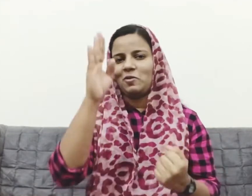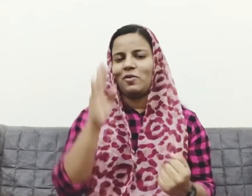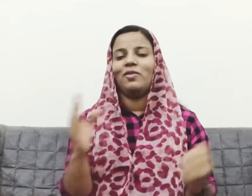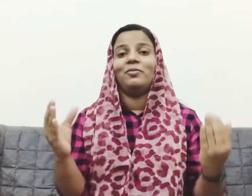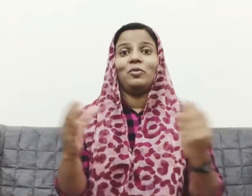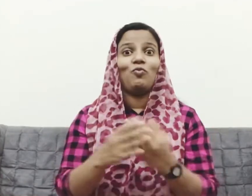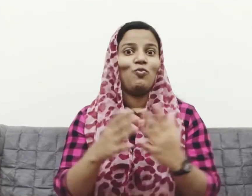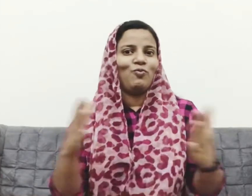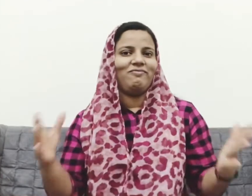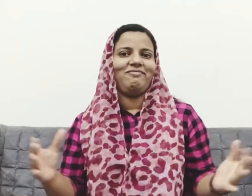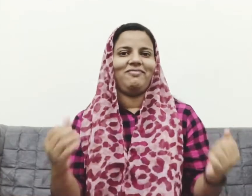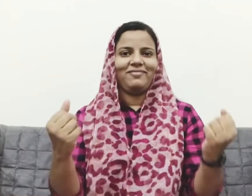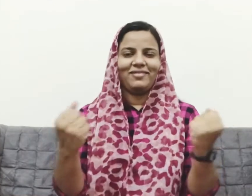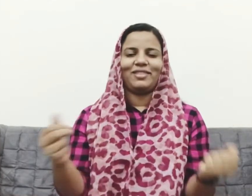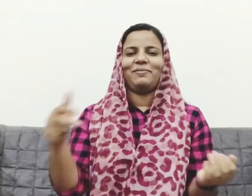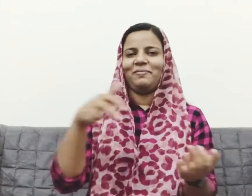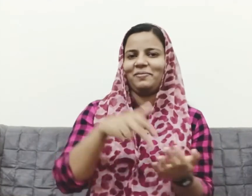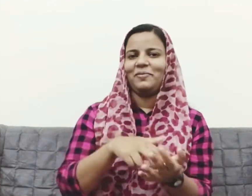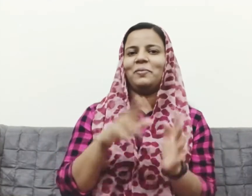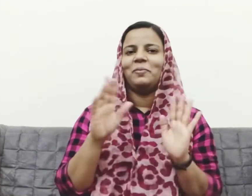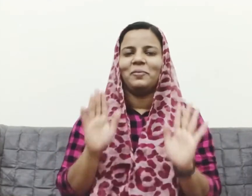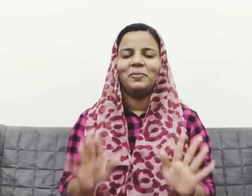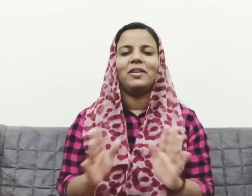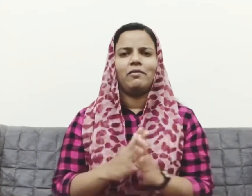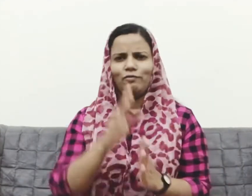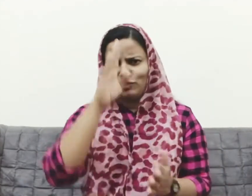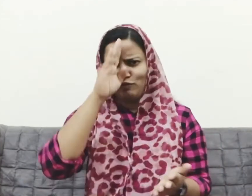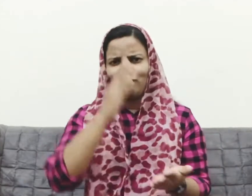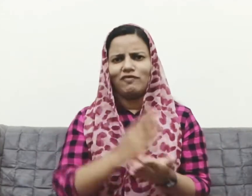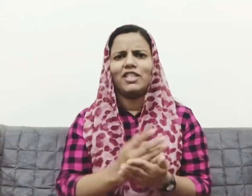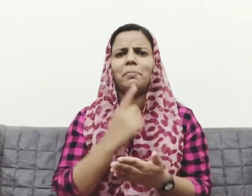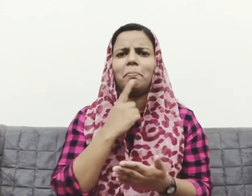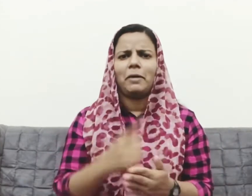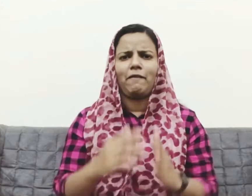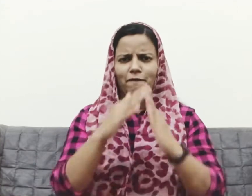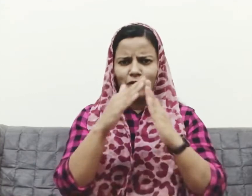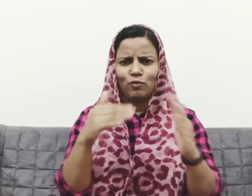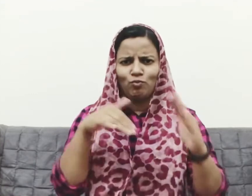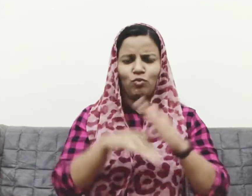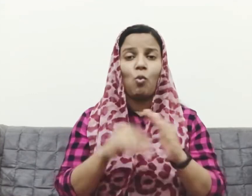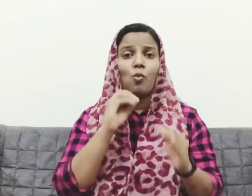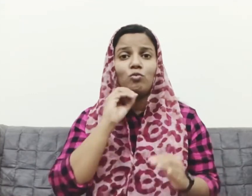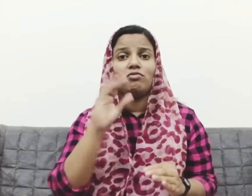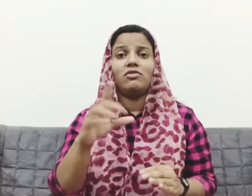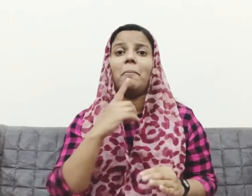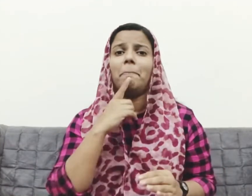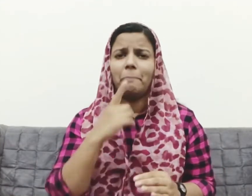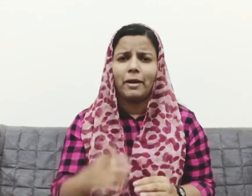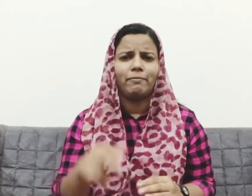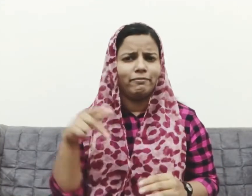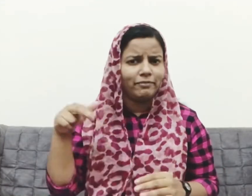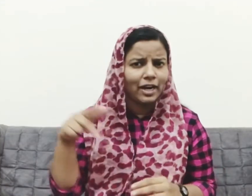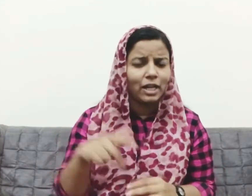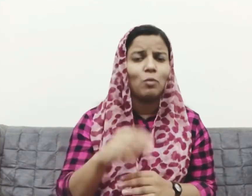വീരനെ പോലെ, മഹാവീരനെ പോലെ എന്നോട് കൂടെയുണ്ട്. നിങ്ങൾ വിശ്വാസത്തോടെ പറഞ്ഞാണ്ട്, നിങ്ങളുടെ ഭവനത്തിൽ ഇരുന്ന് ഉറക്കം പറഞ്ഞാണ്ട്, നിങ്ങൾ നടക്കുമ്പോൾ ഉറക്കം പറഞ്ഞാണ്ട്,